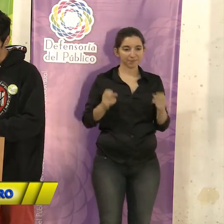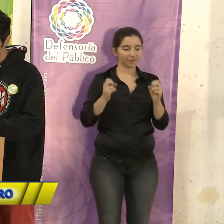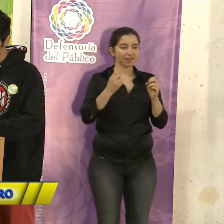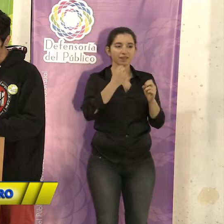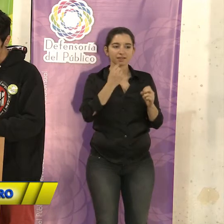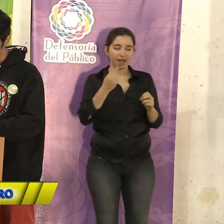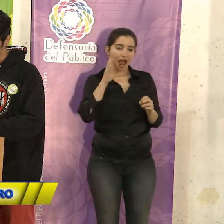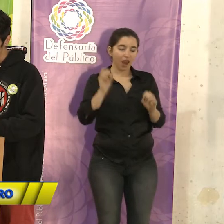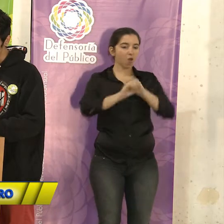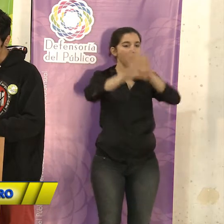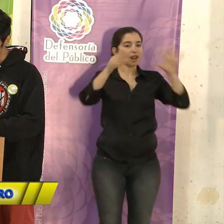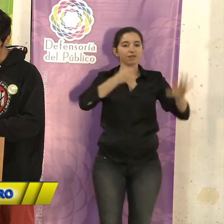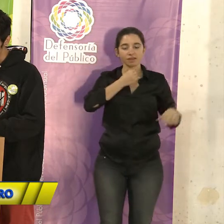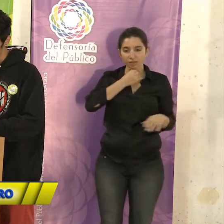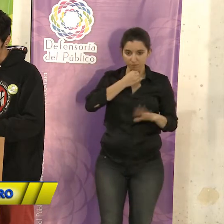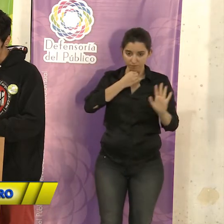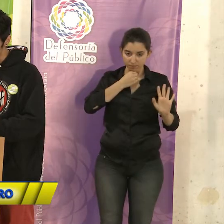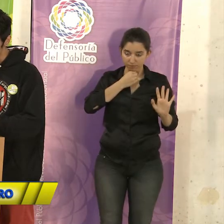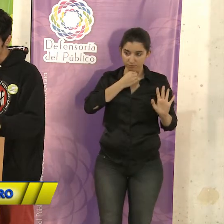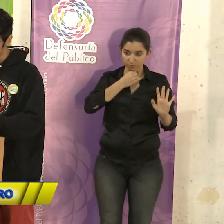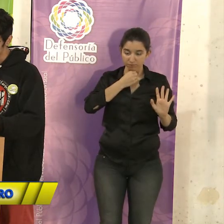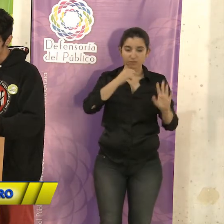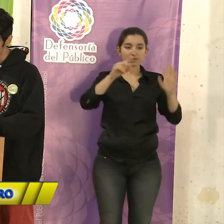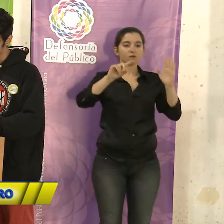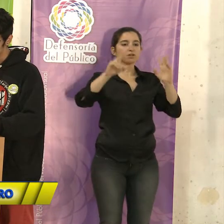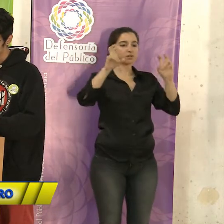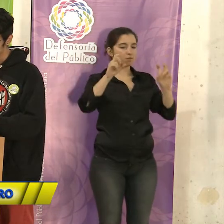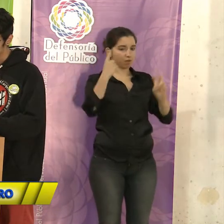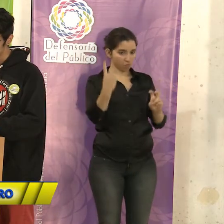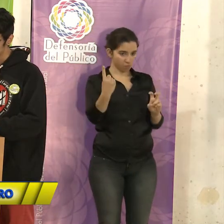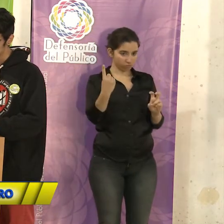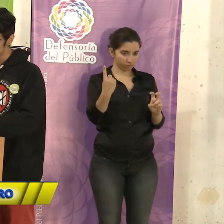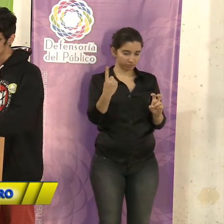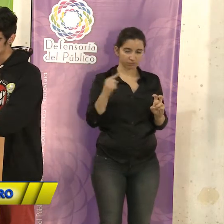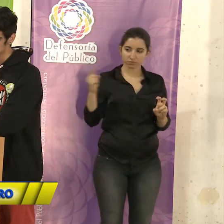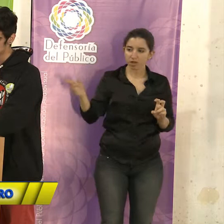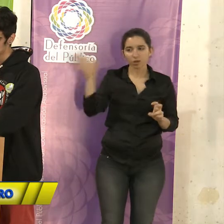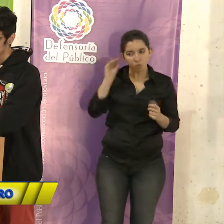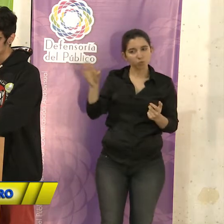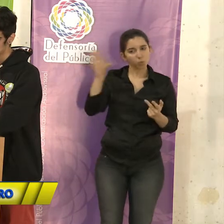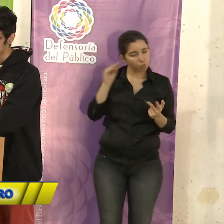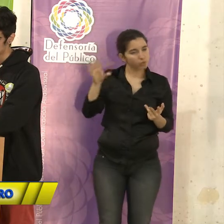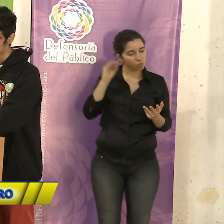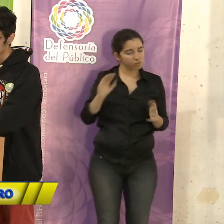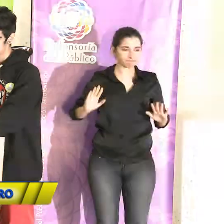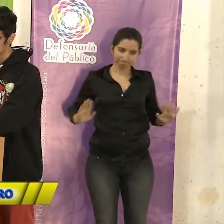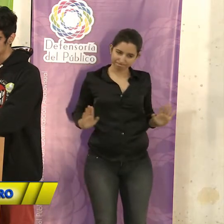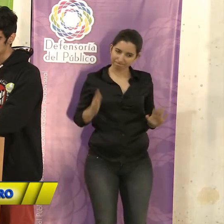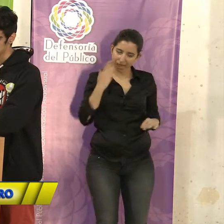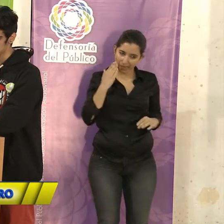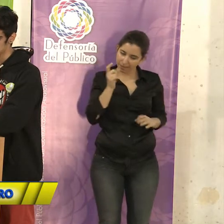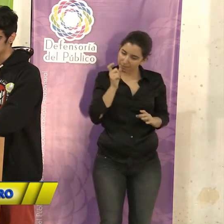hacer una aclaración sobre un término que estuve escuchando bastante seguido en esta